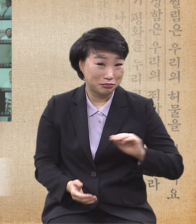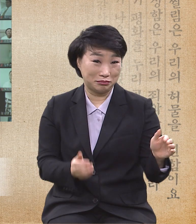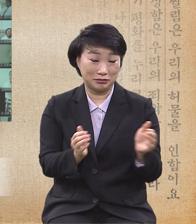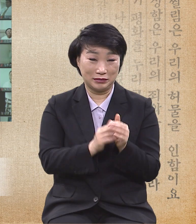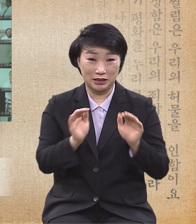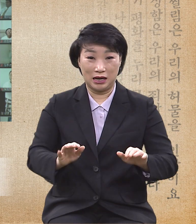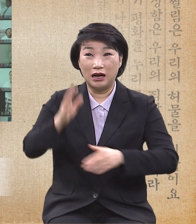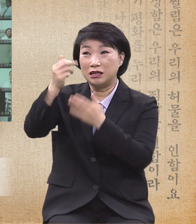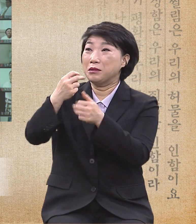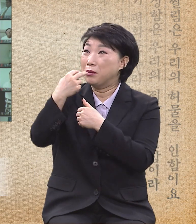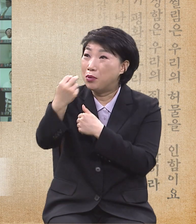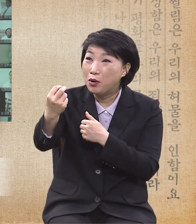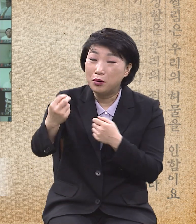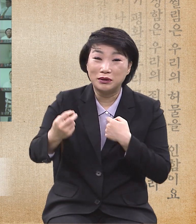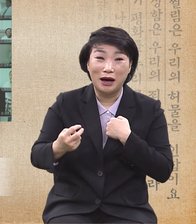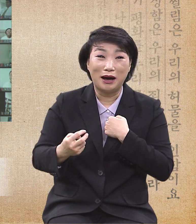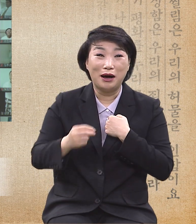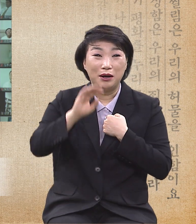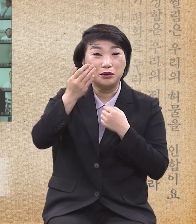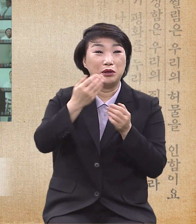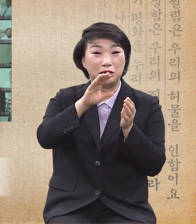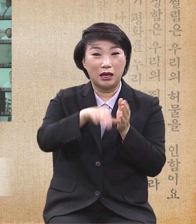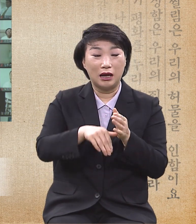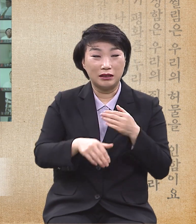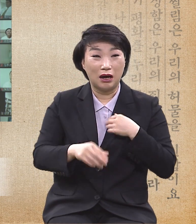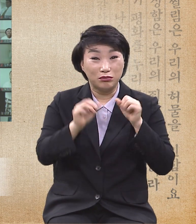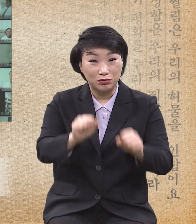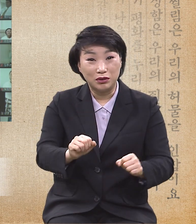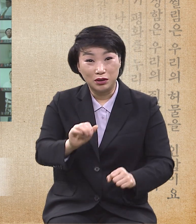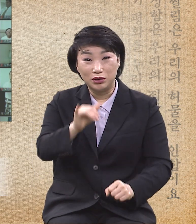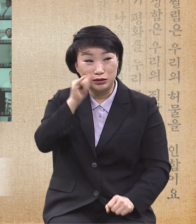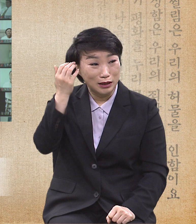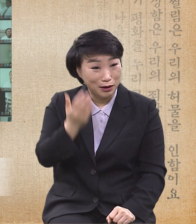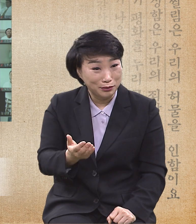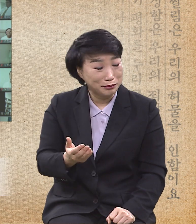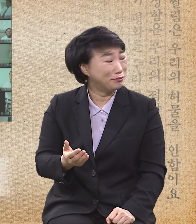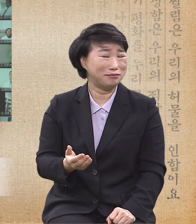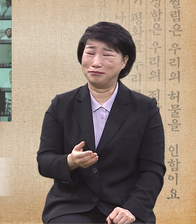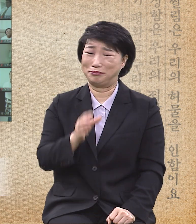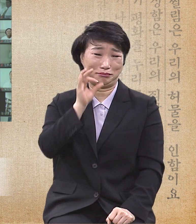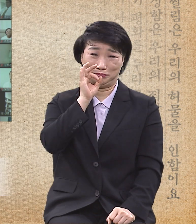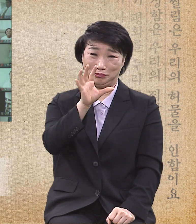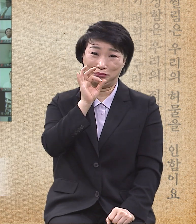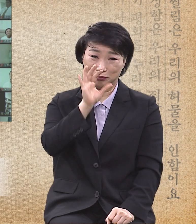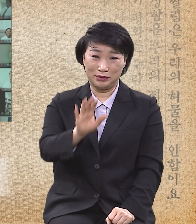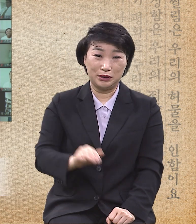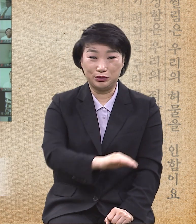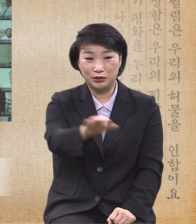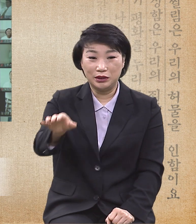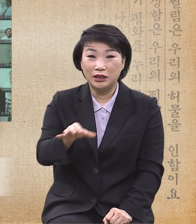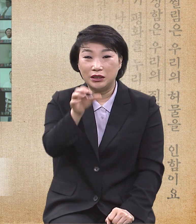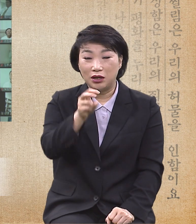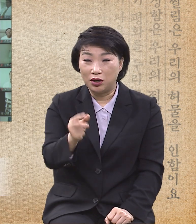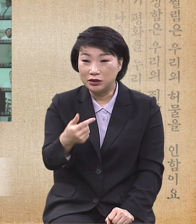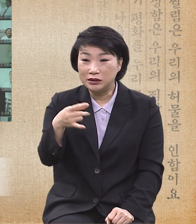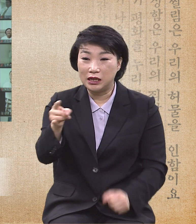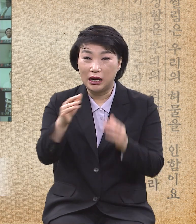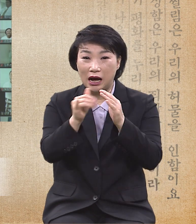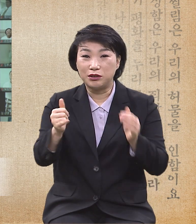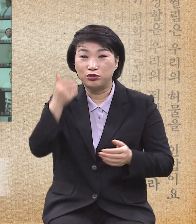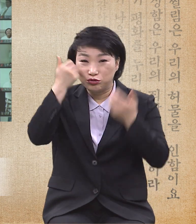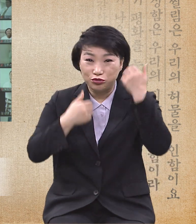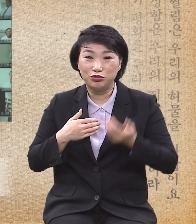하나님의 미움의 대상이 된 이상 살아날 길이 있겠느냐 이 말이요. 연세가족이요,